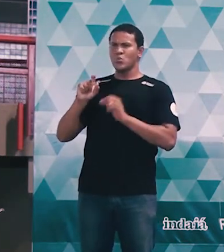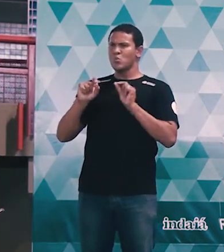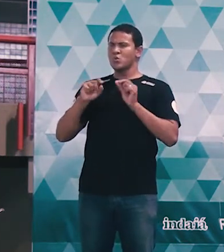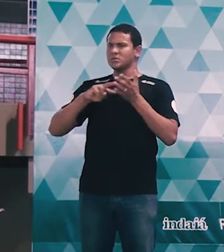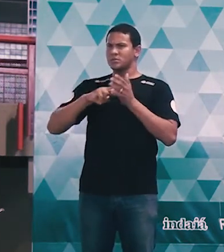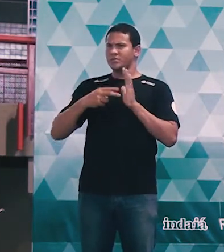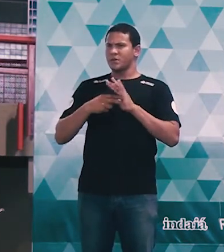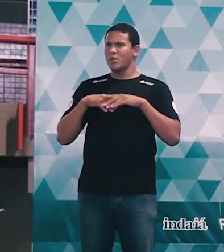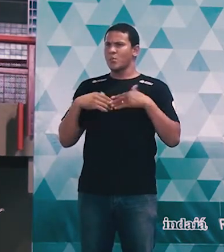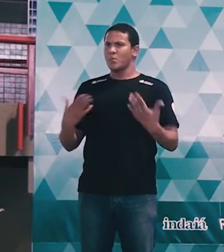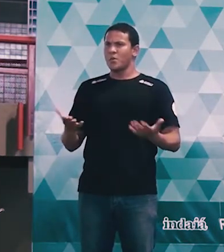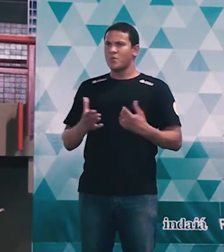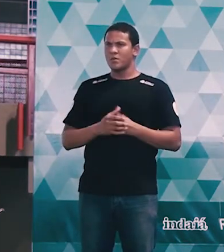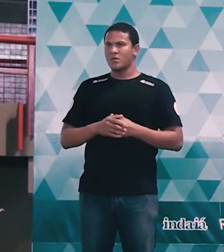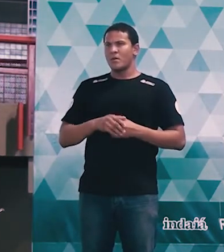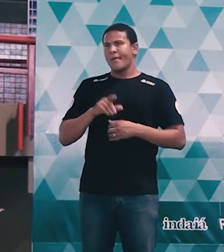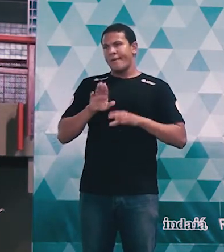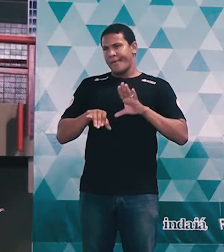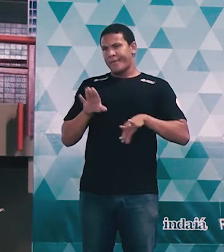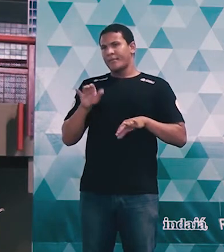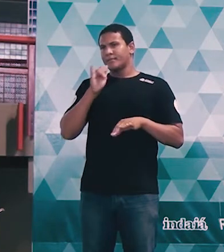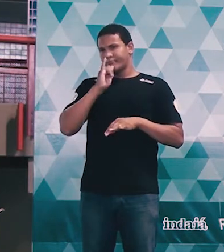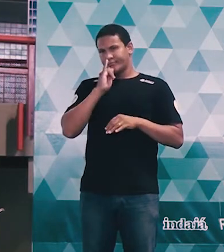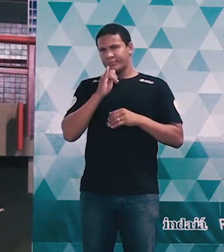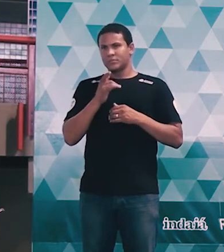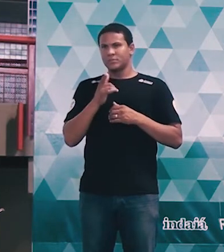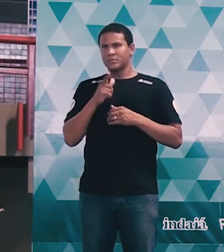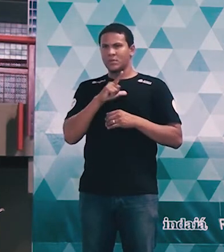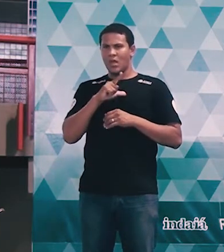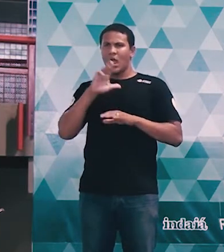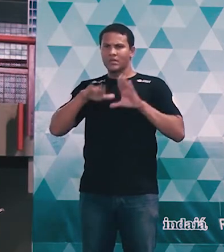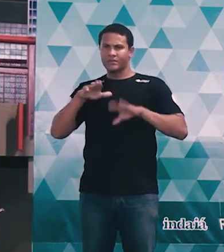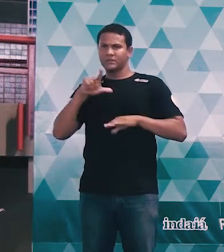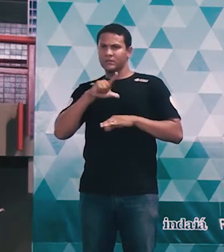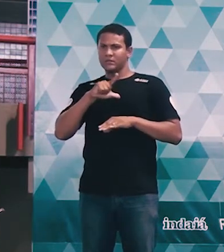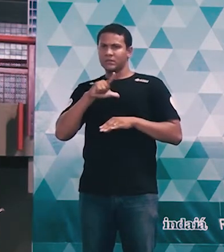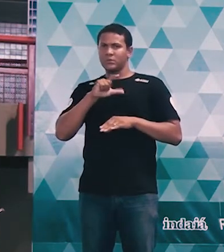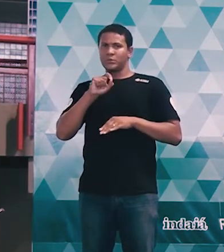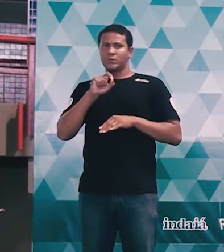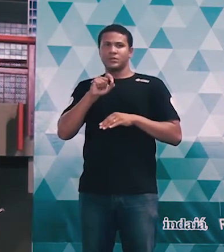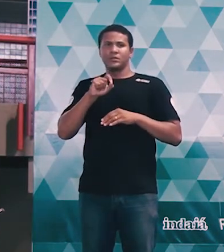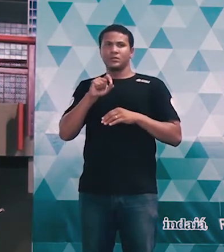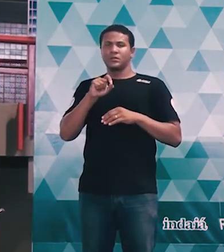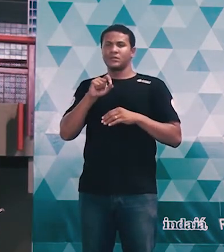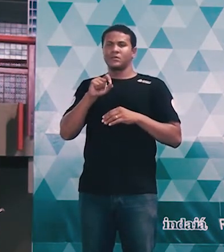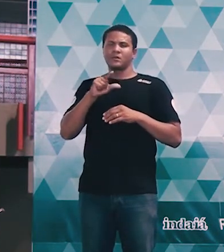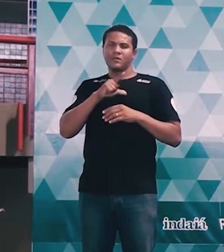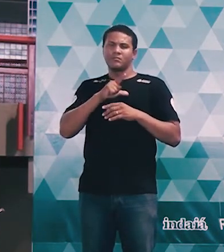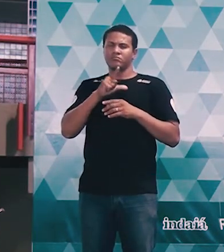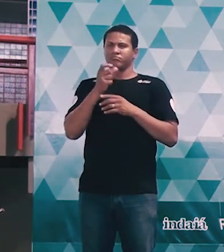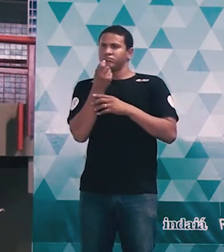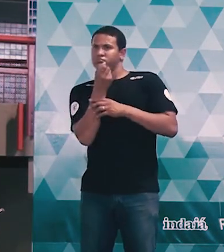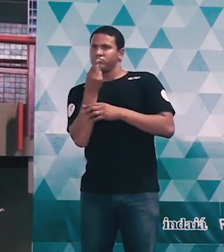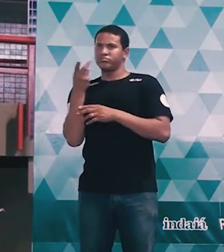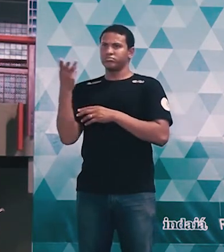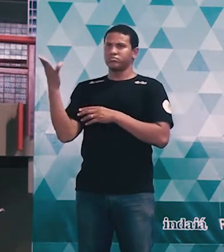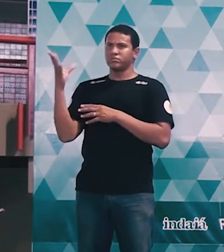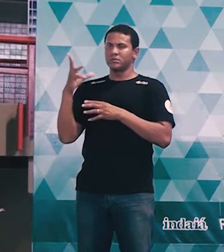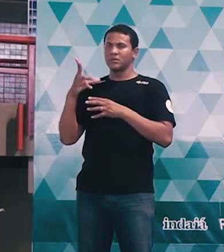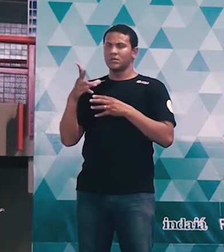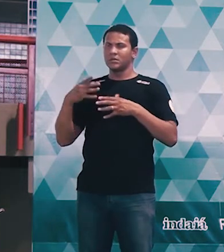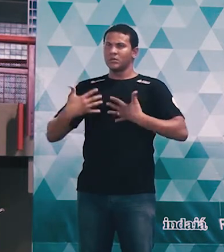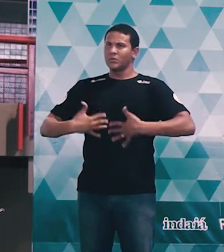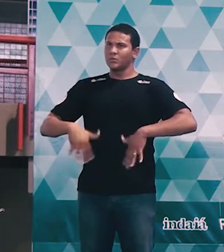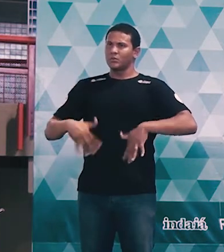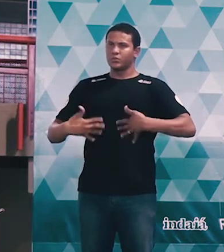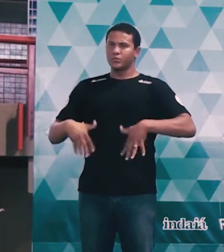tendência central? Muitas vezes, a gente pega às vezes uma quantidade muito grande de elementos e precisa representar essa